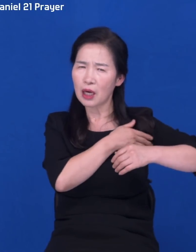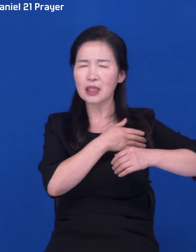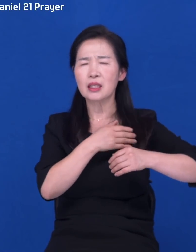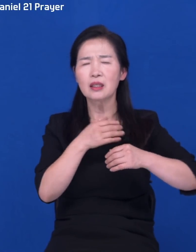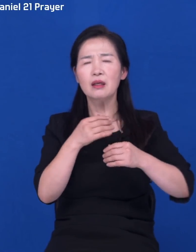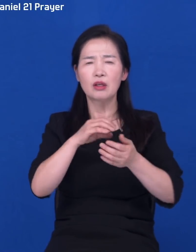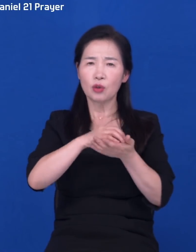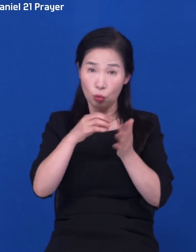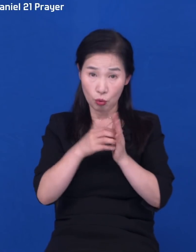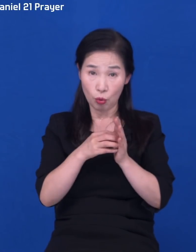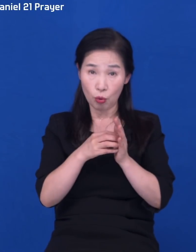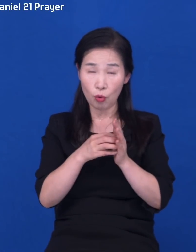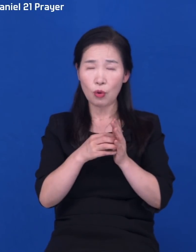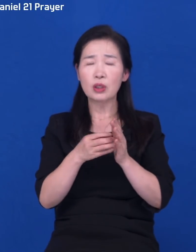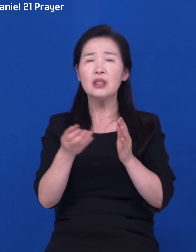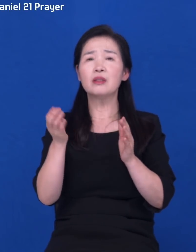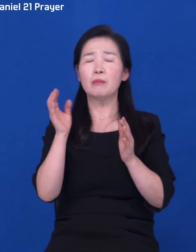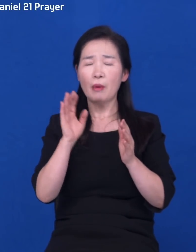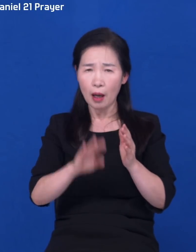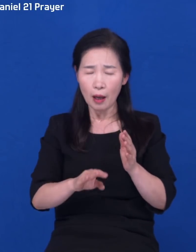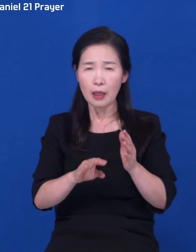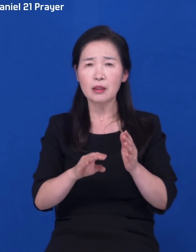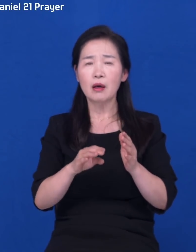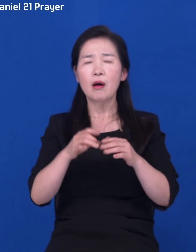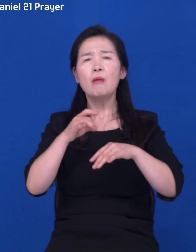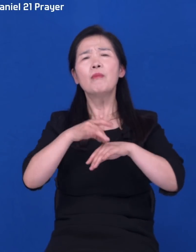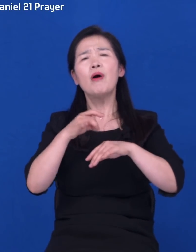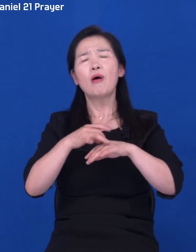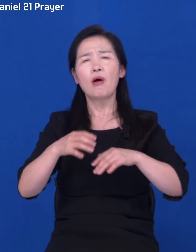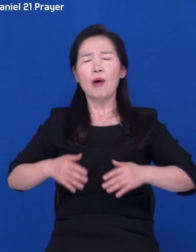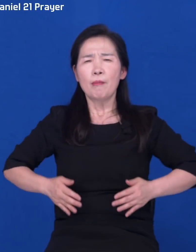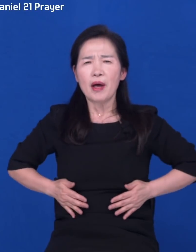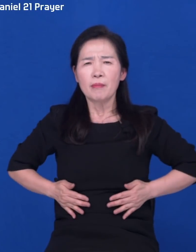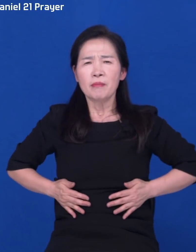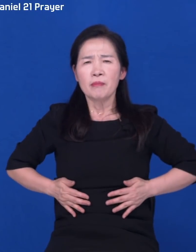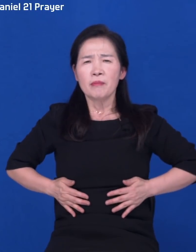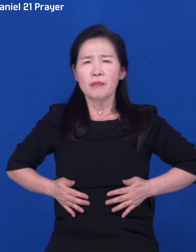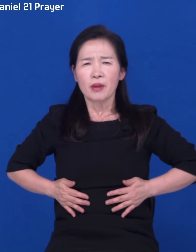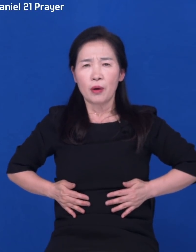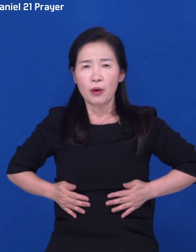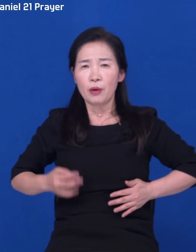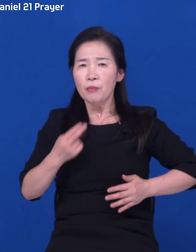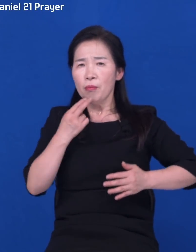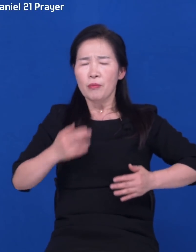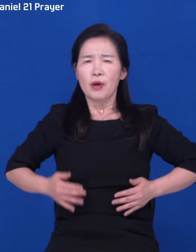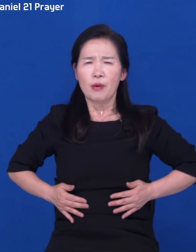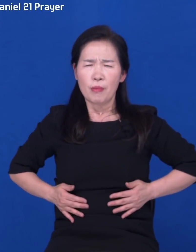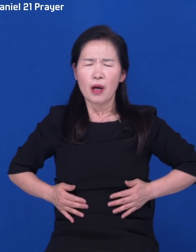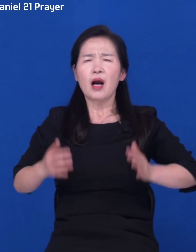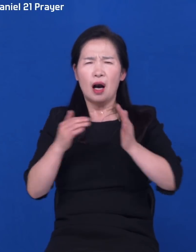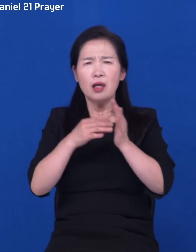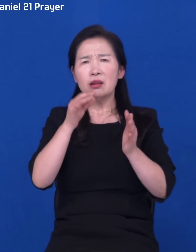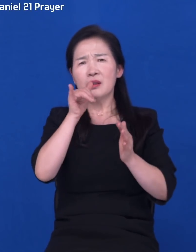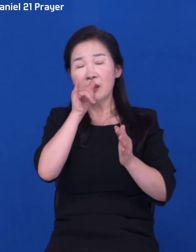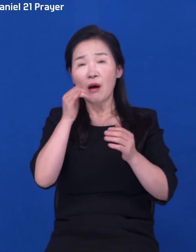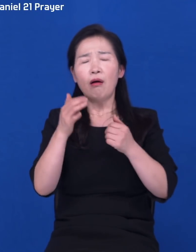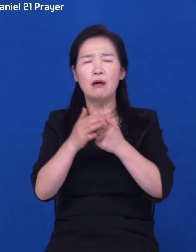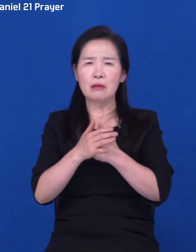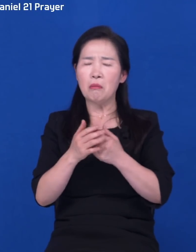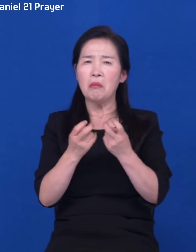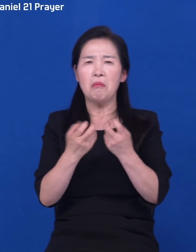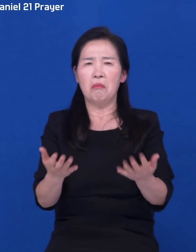없는데 거기를 건드릴 수 없는 이유가 뼈하고 폐에 있는 암이 이제 꽉 있기 때문에 안 된다 했는데,